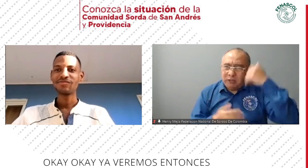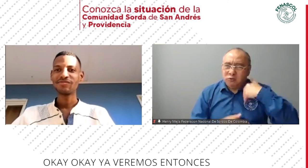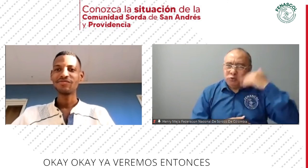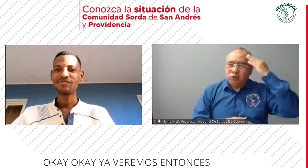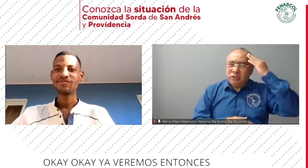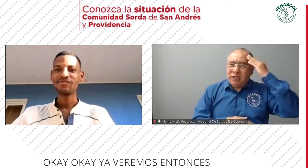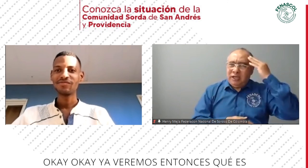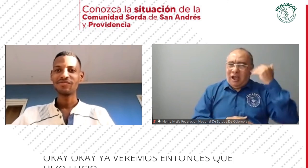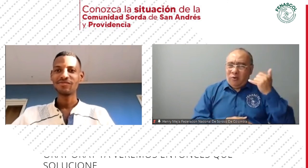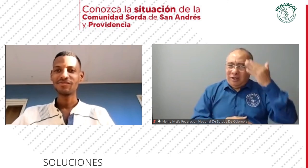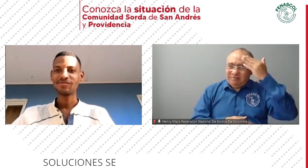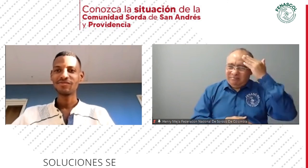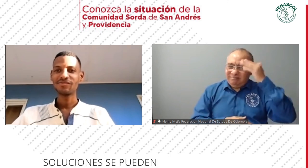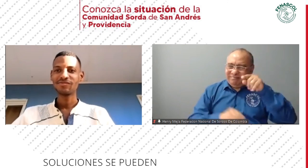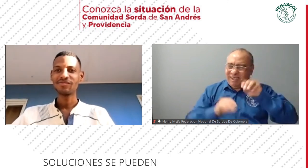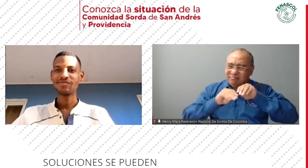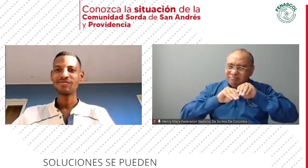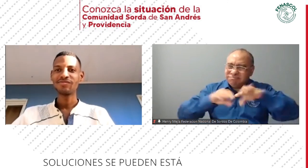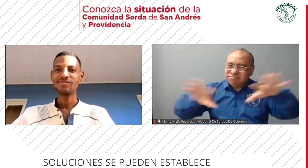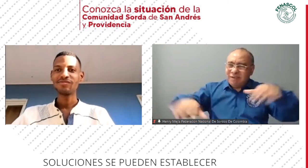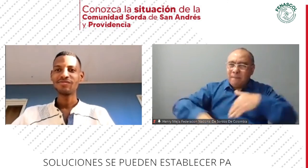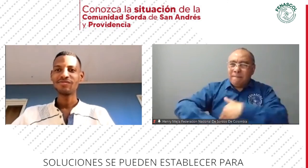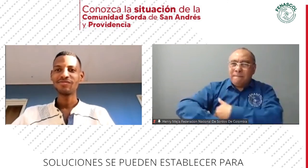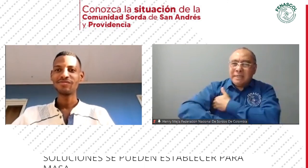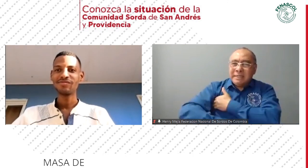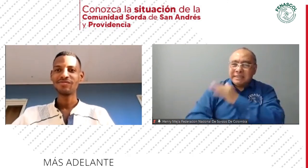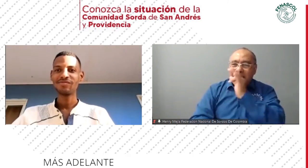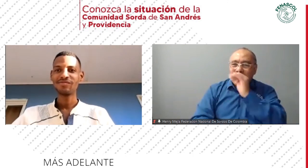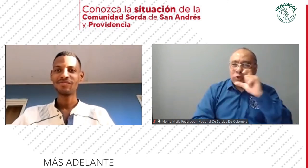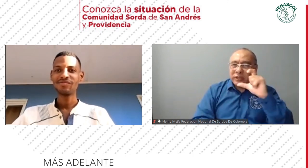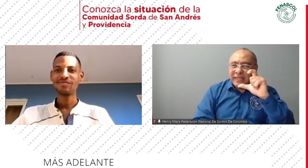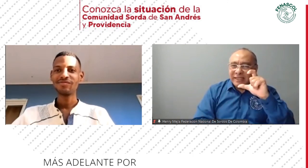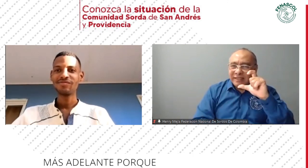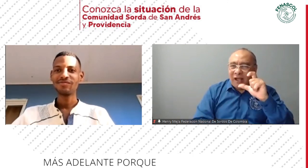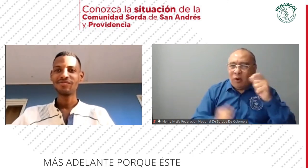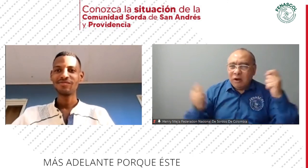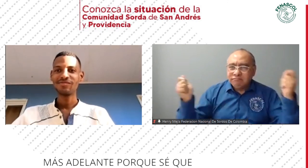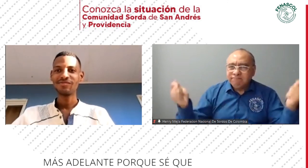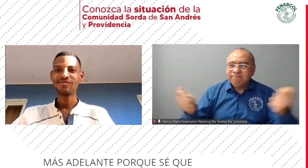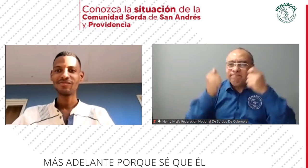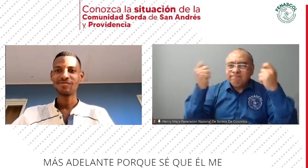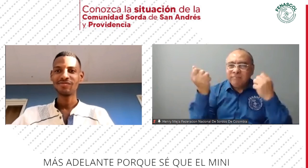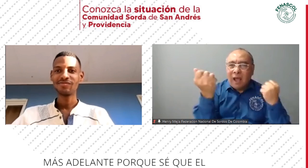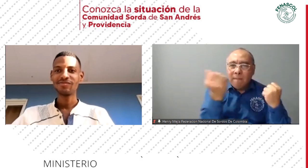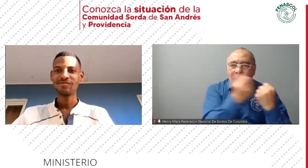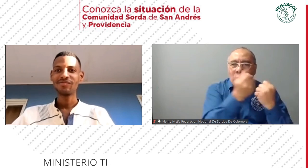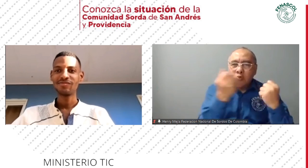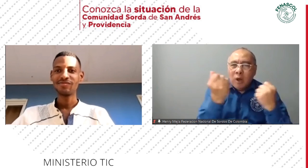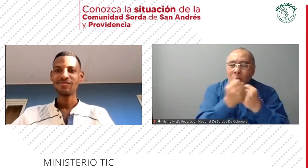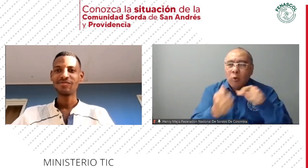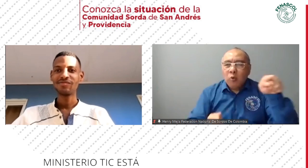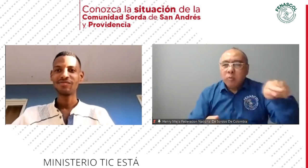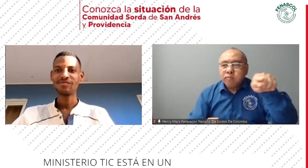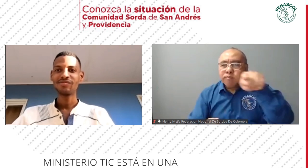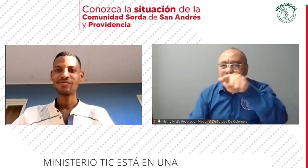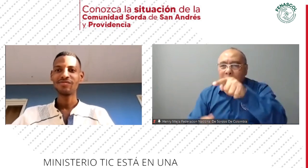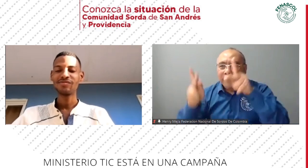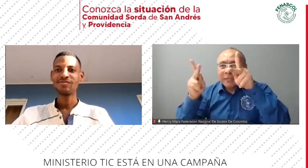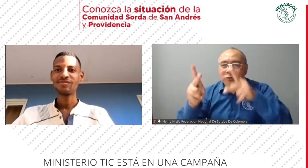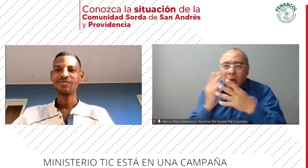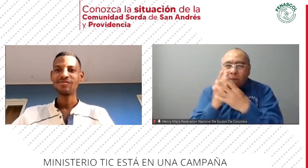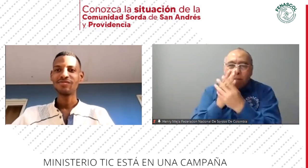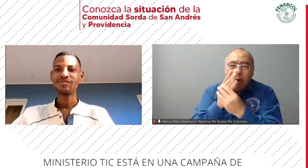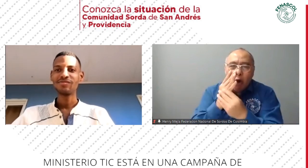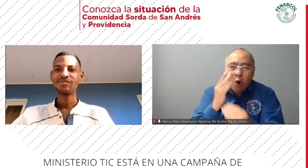qué soluciones se pueden establecer para más adelante porque sé que el ministerio tic está en una campaña